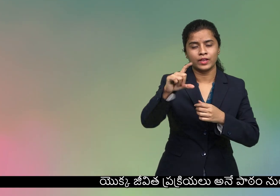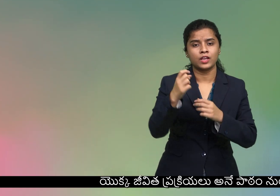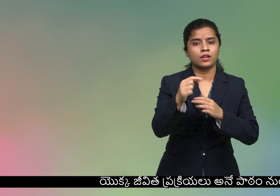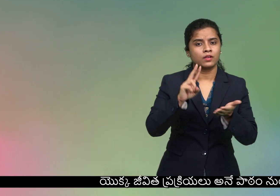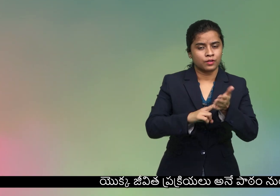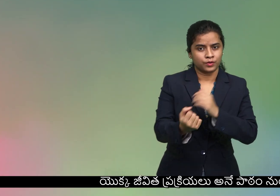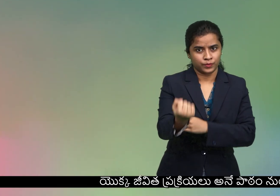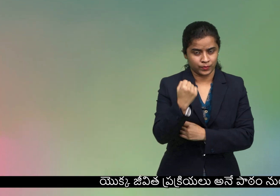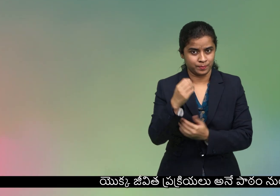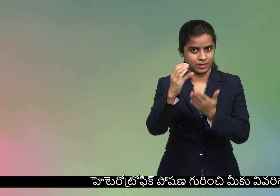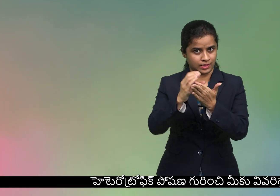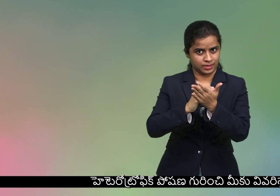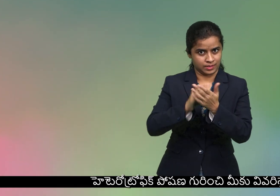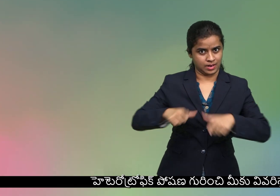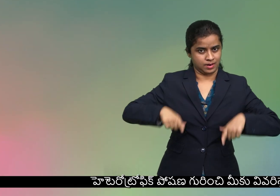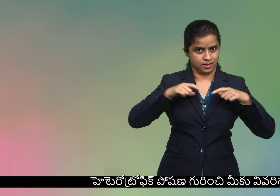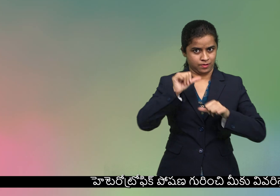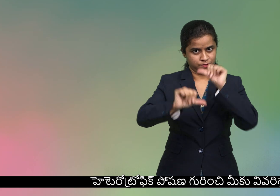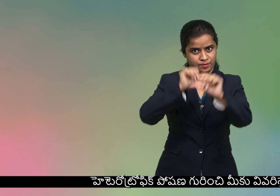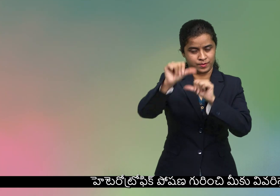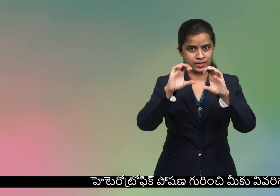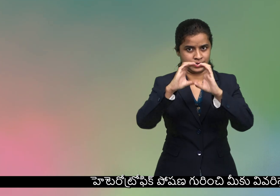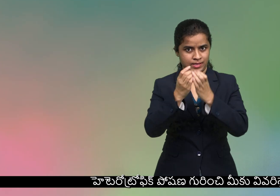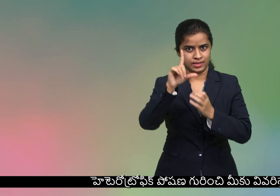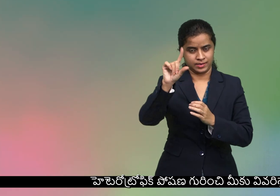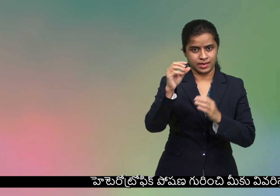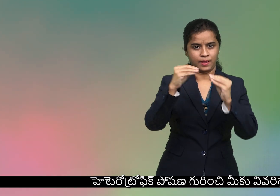నుండి హెటెరోట్రోఫిక్ పోషణ గురించి మీకు వివరిస్తాను.